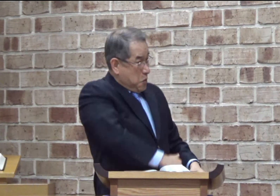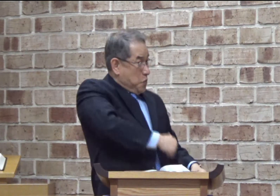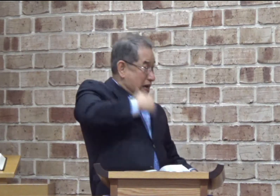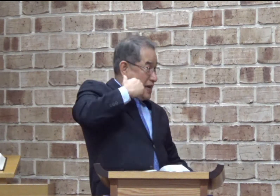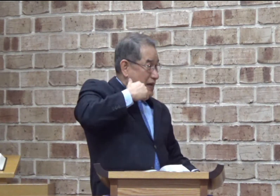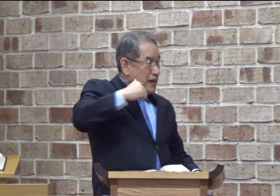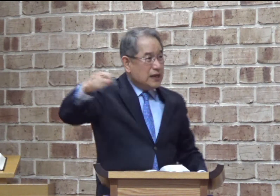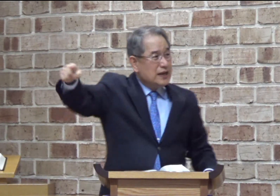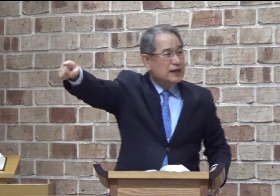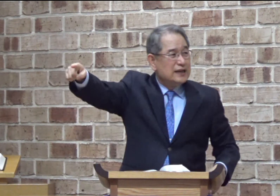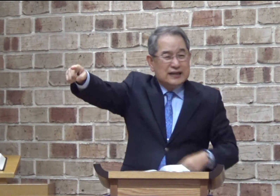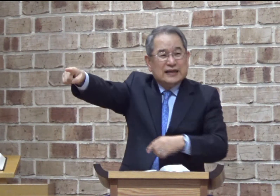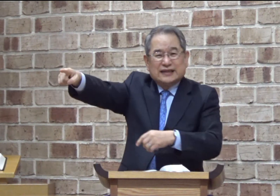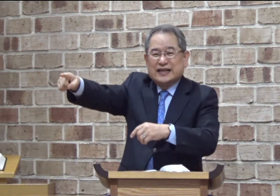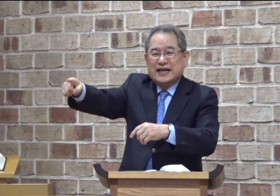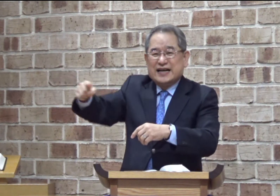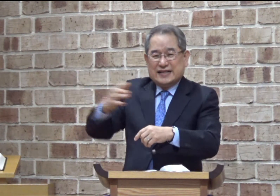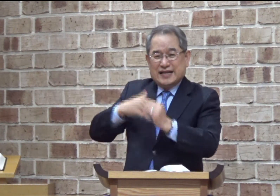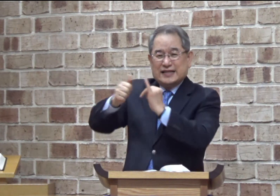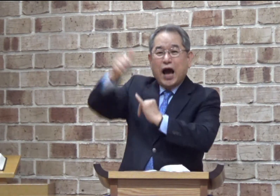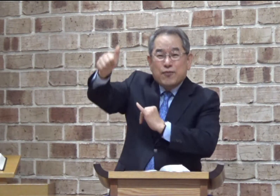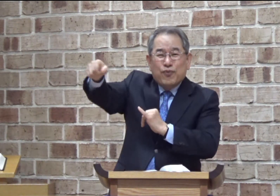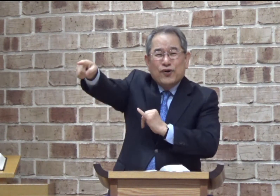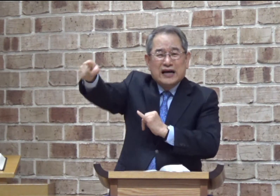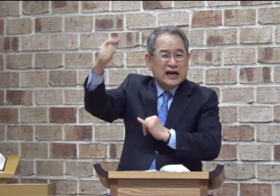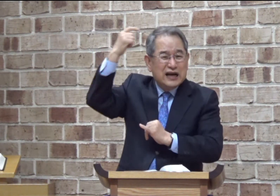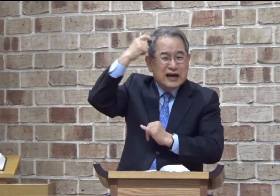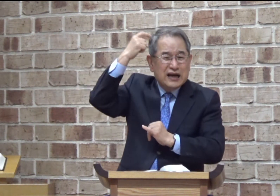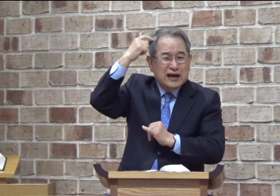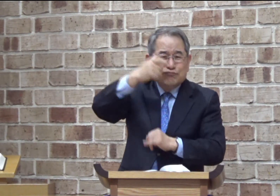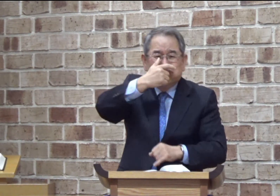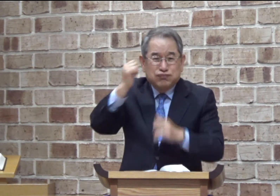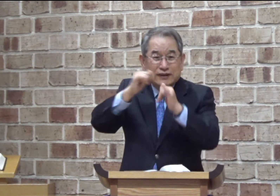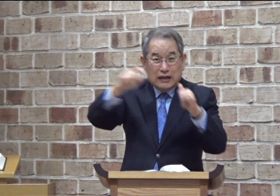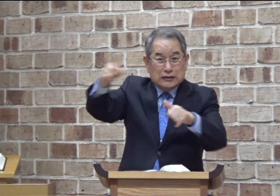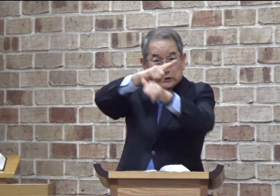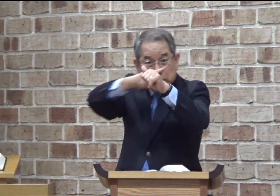분노하지 마십시오. 여기에 다 먹을 것을 준비해 두었습니다.